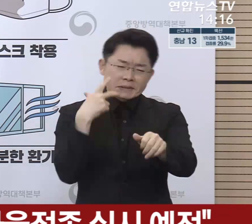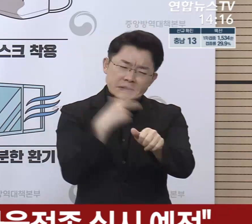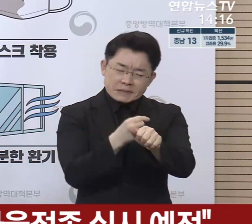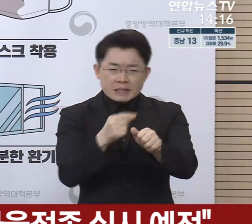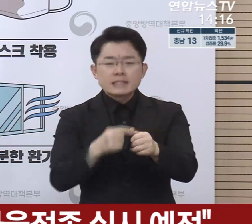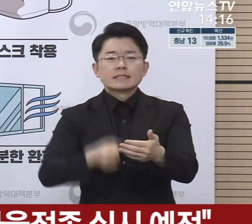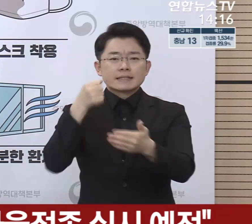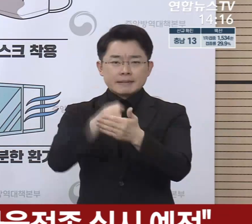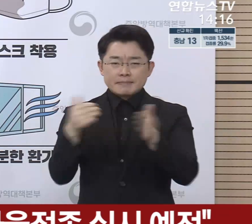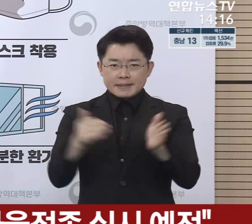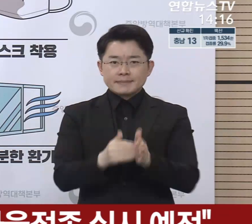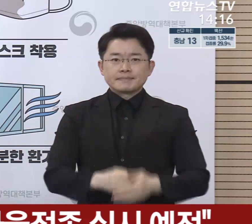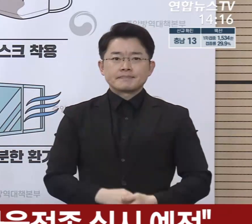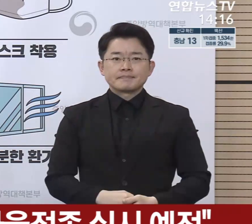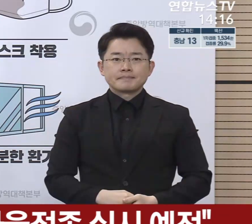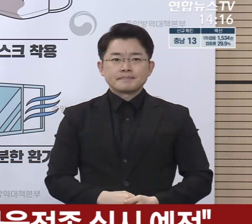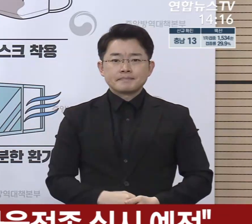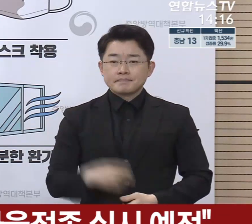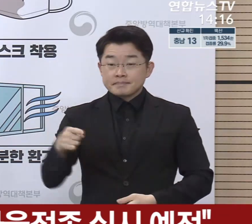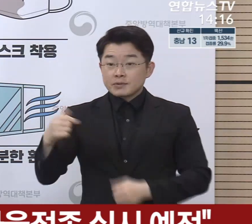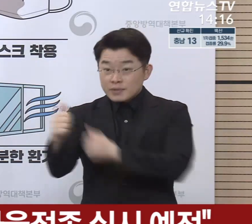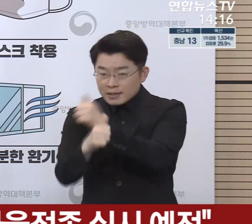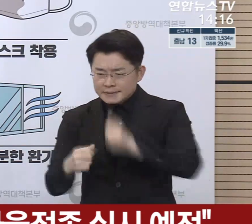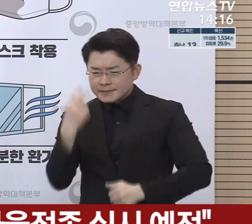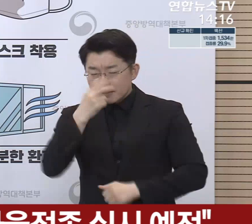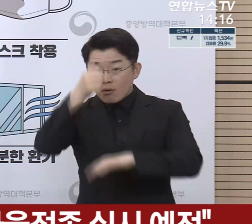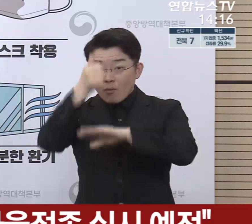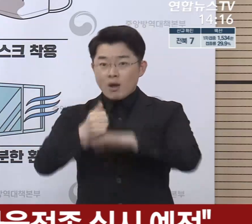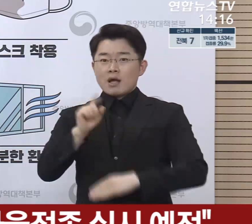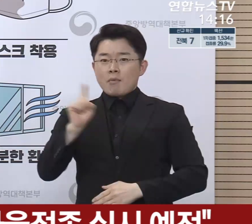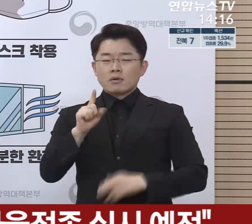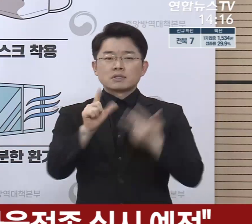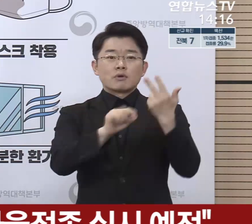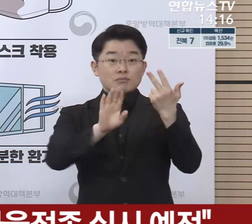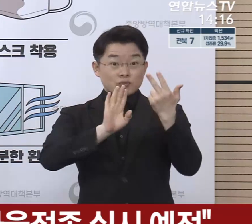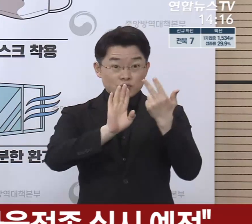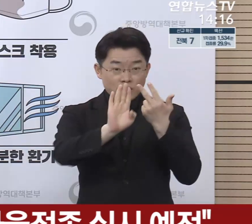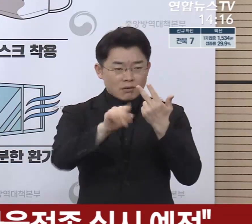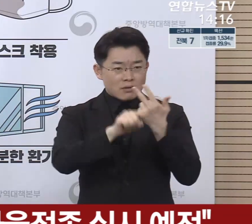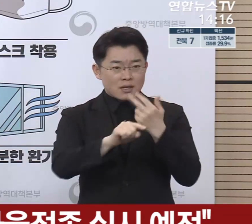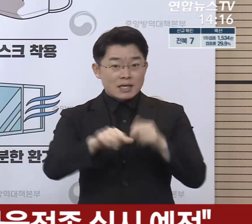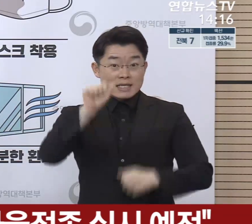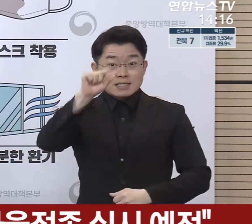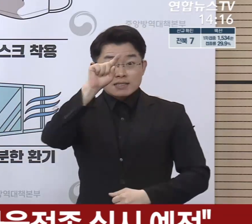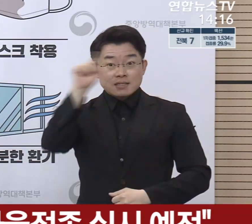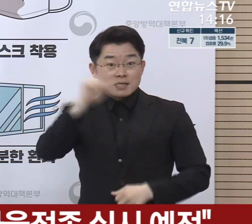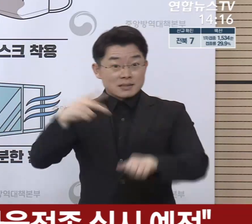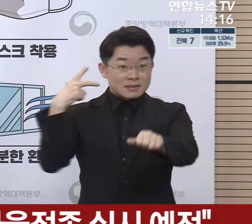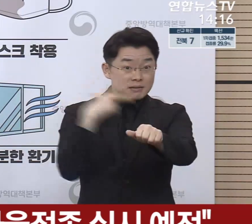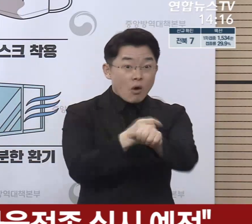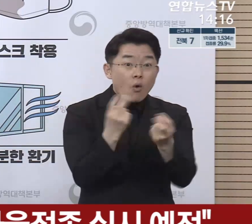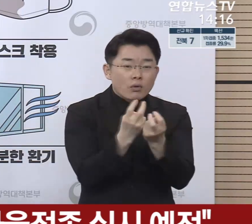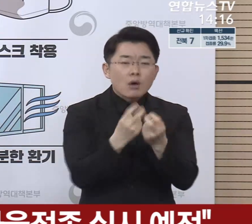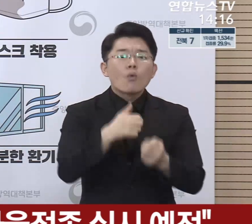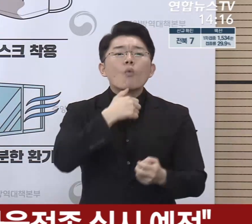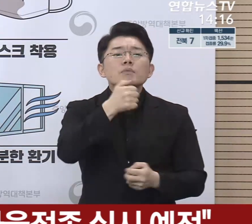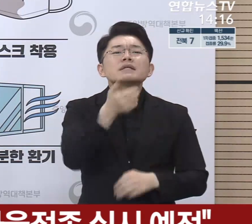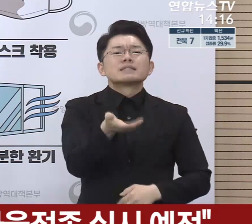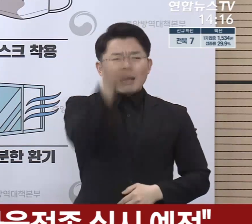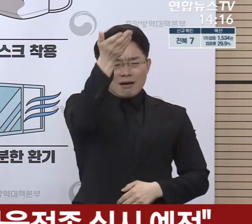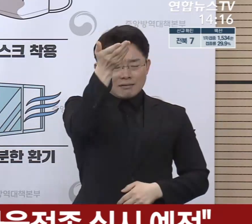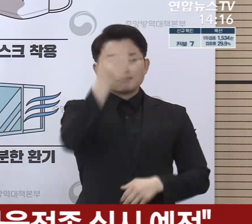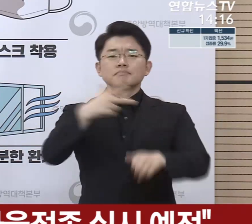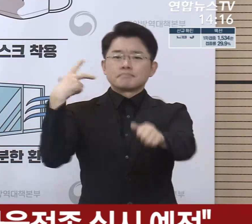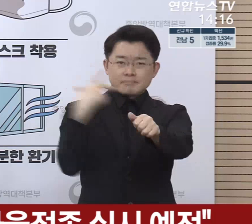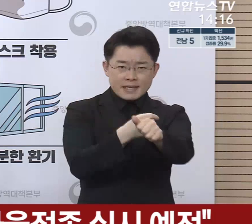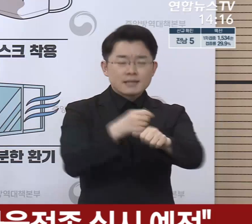실시하였습니다. 위원회 심의 결과 7월부터는 아스트라제네카 백신 접종을 50세 이상 연령층에